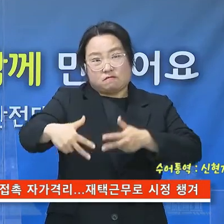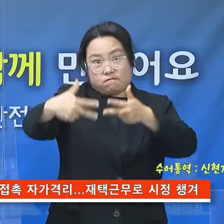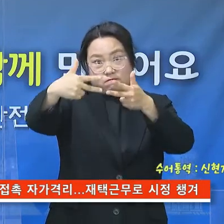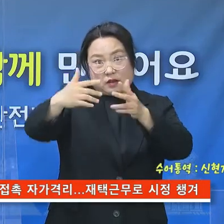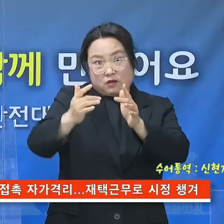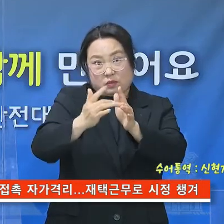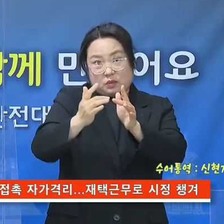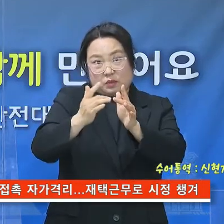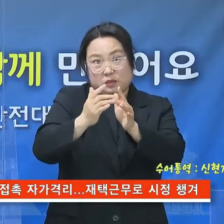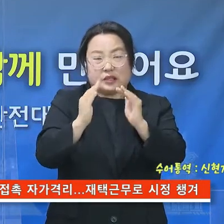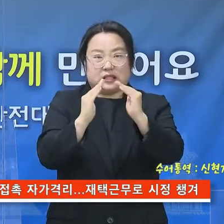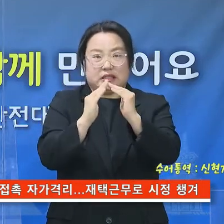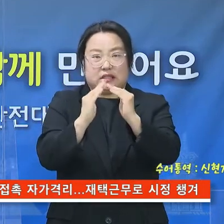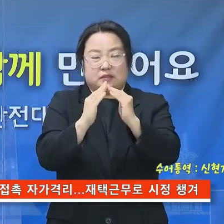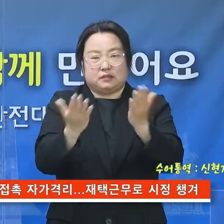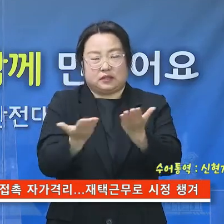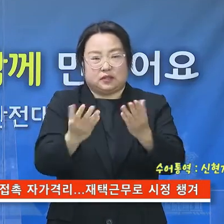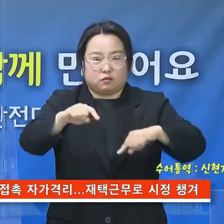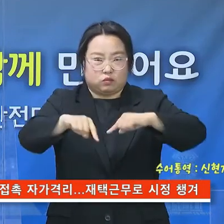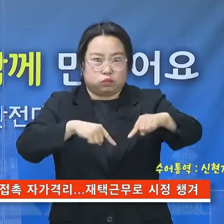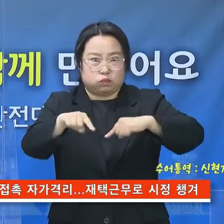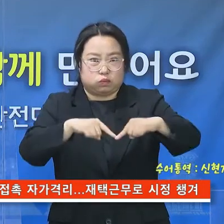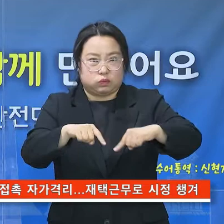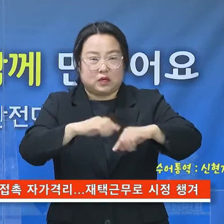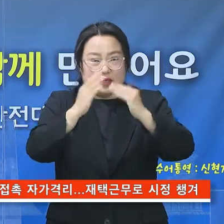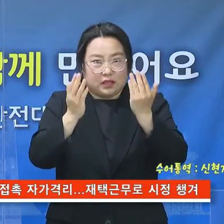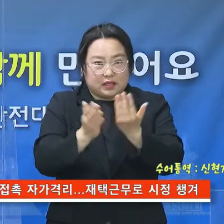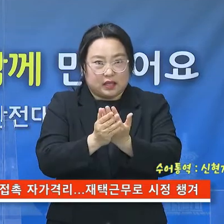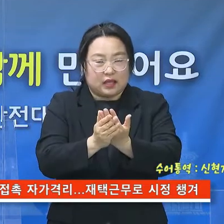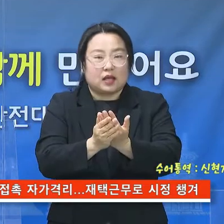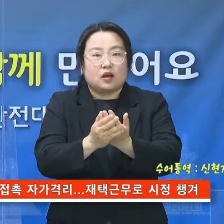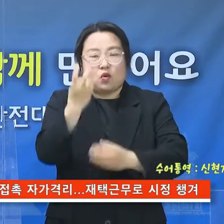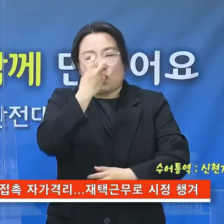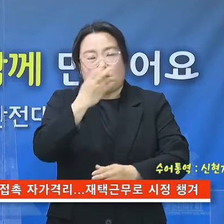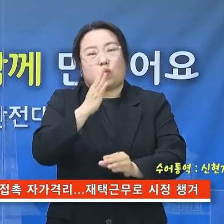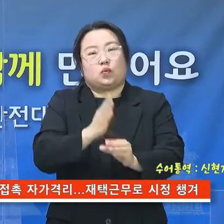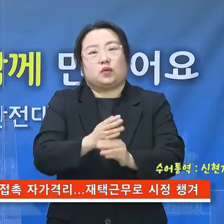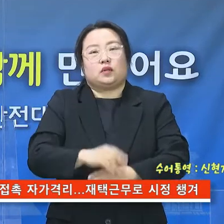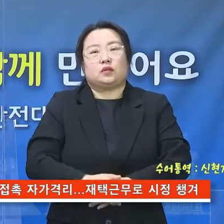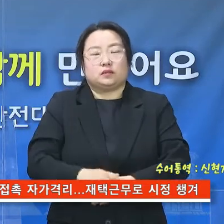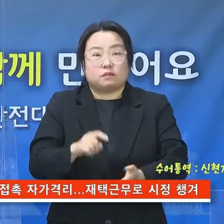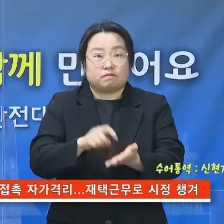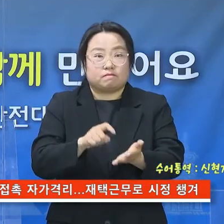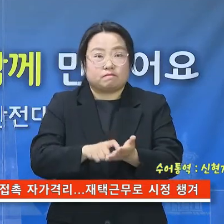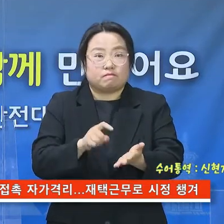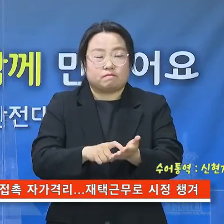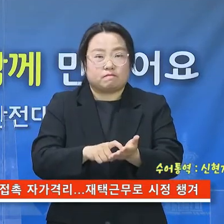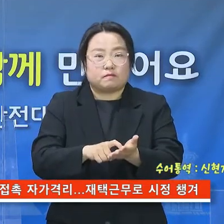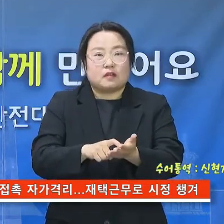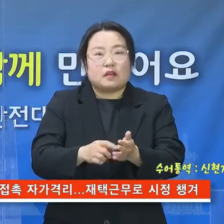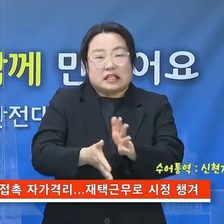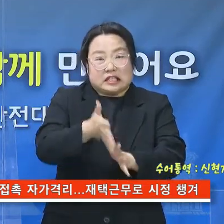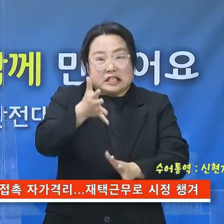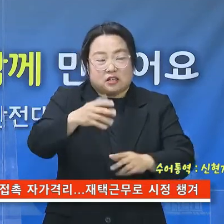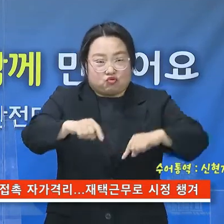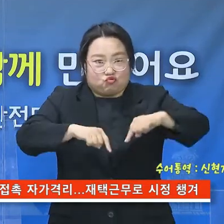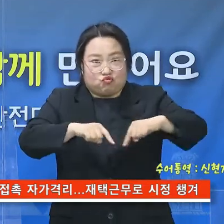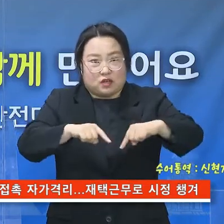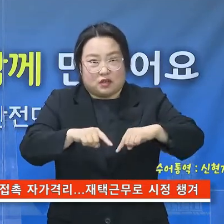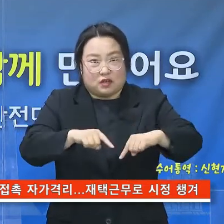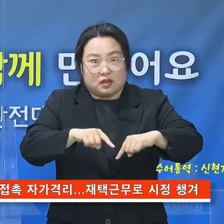시장을 차질 없이 직접 챙기고 계십니다 긴급한 방역 쫓아가 시정 업무수행에 행정